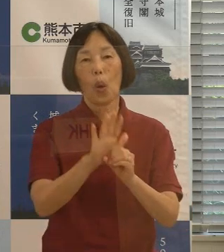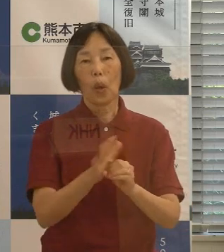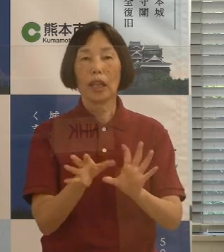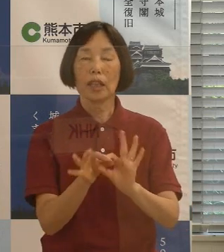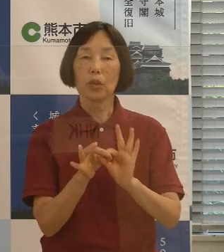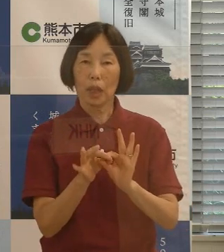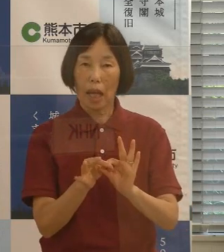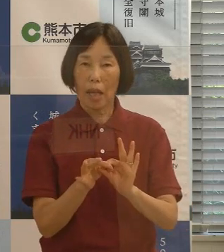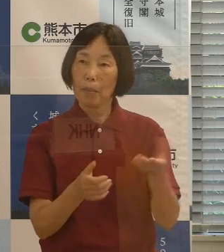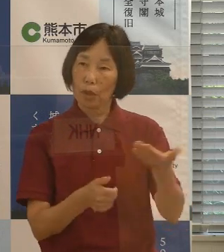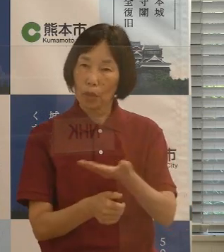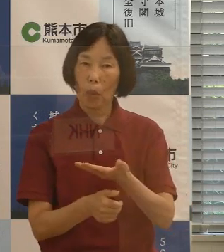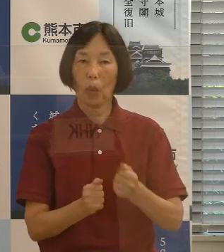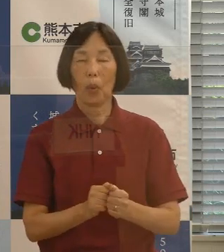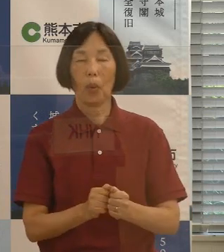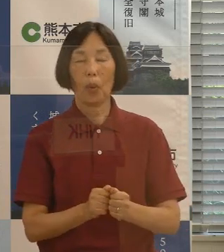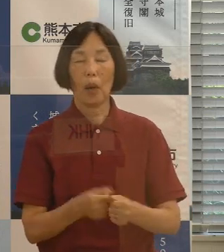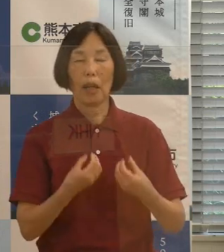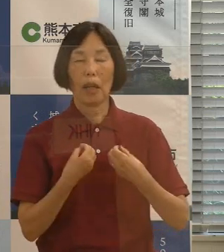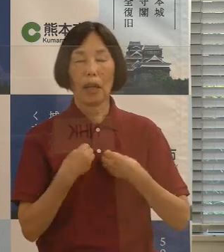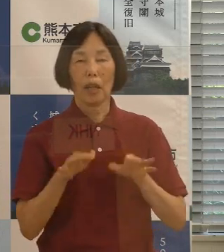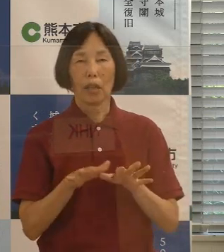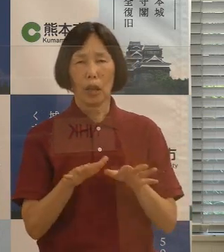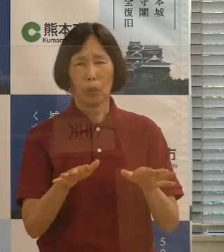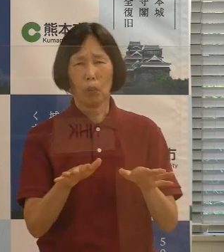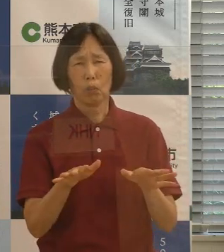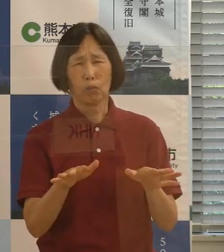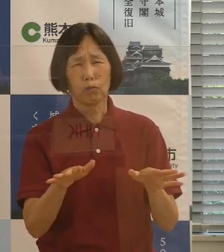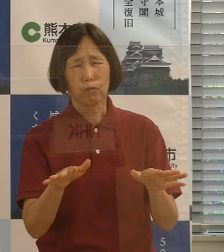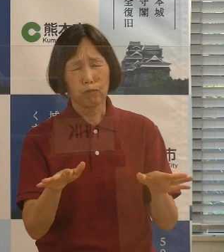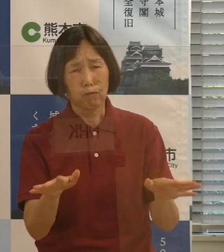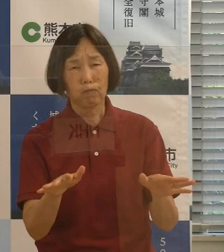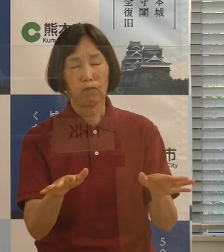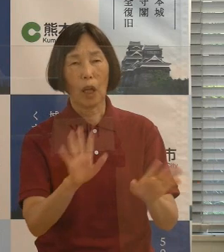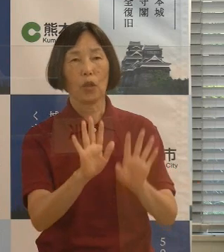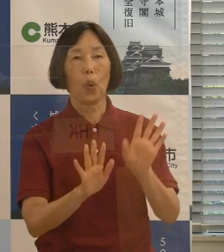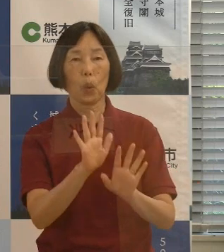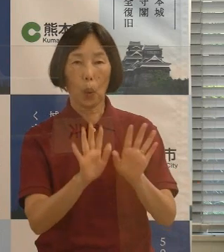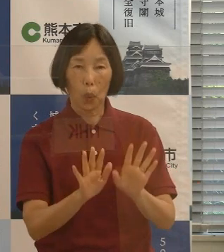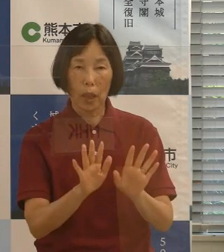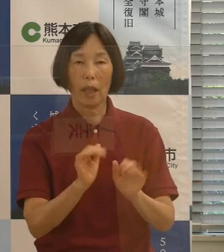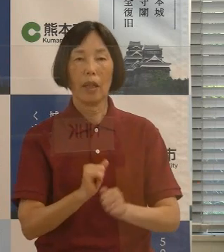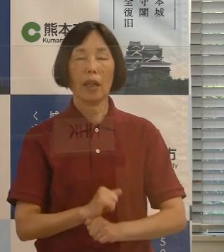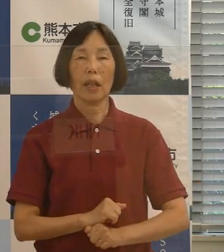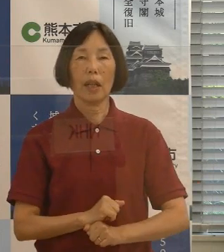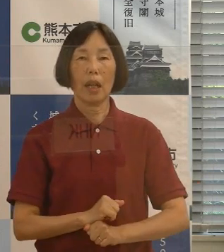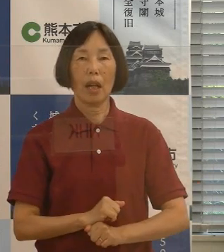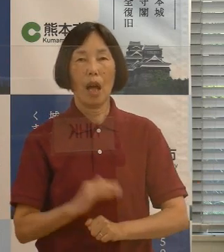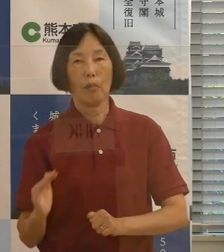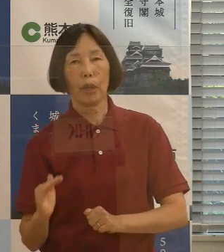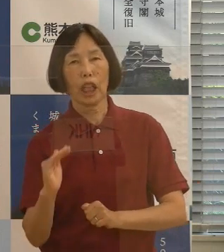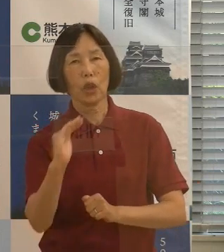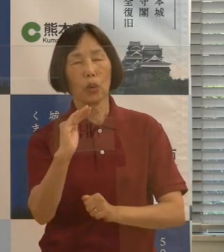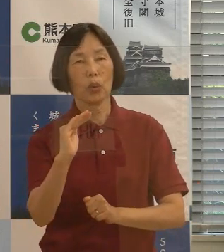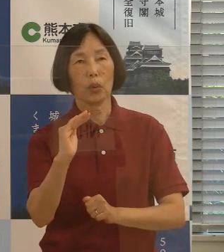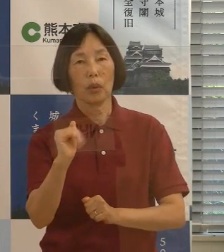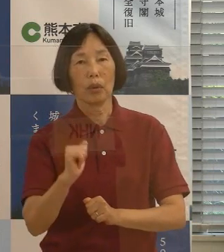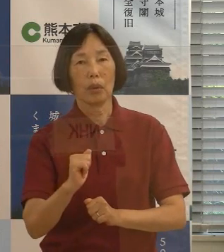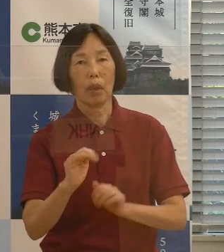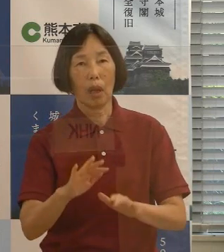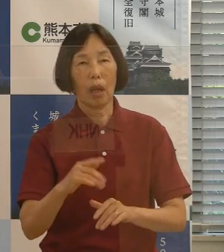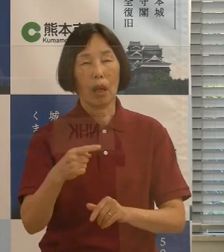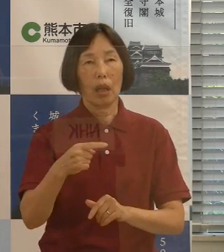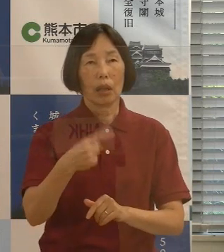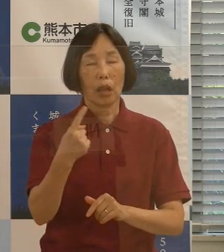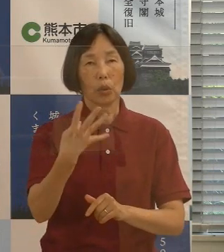ですが、もう感染拡大がとどまることを見えないというような形で、そのピークが 147.2 人ということ